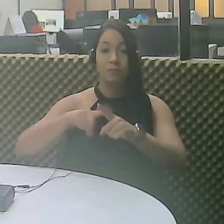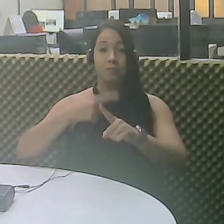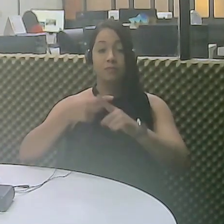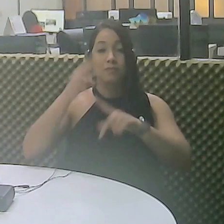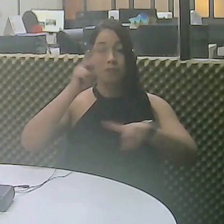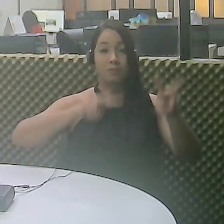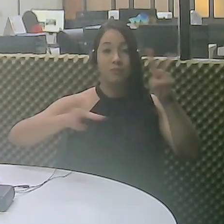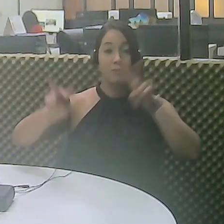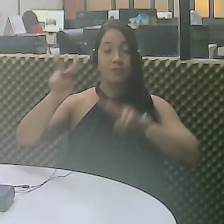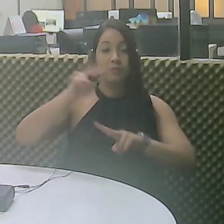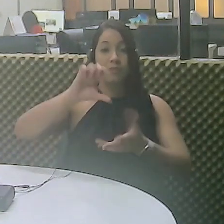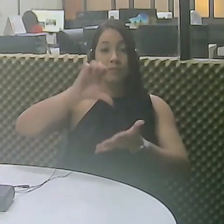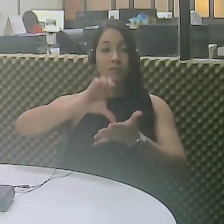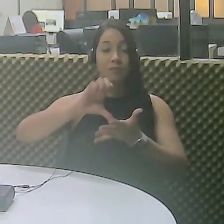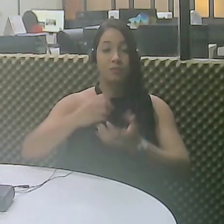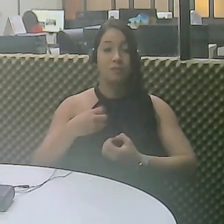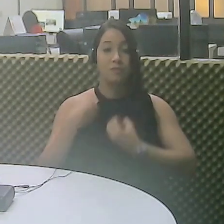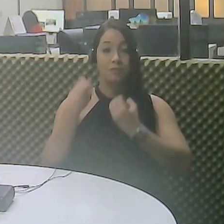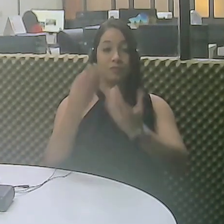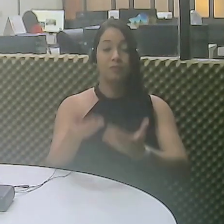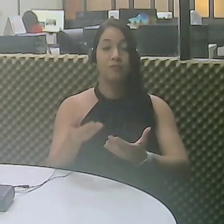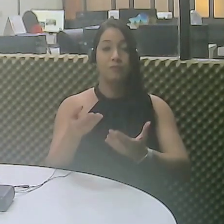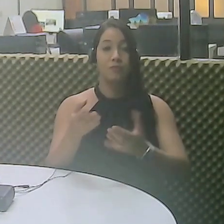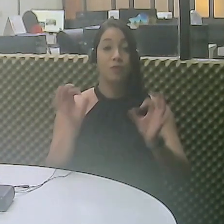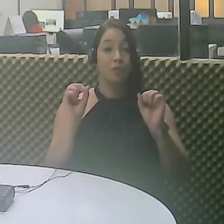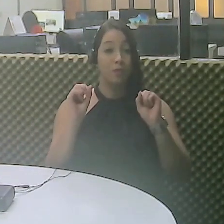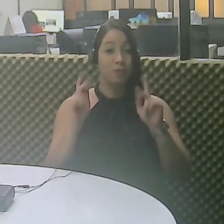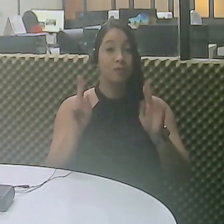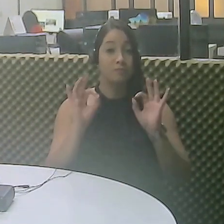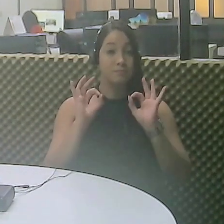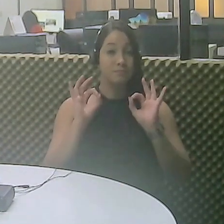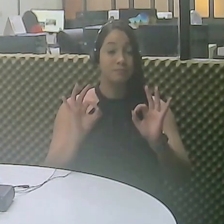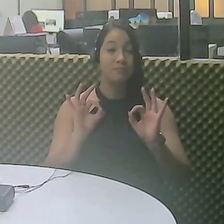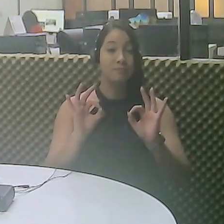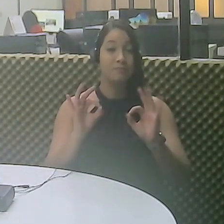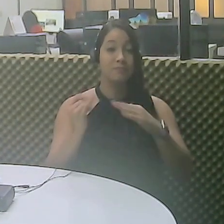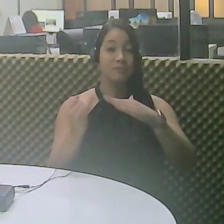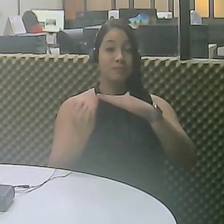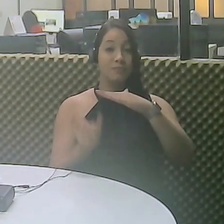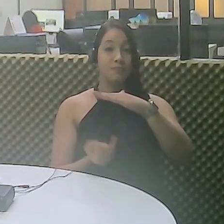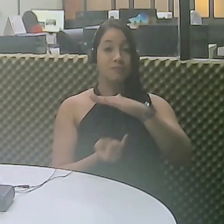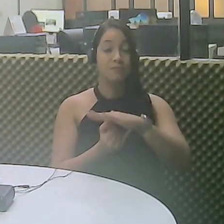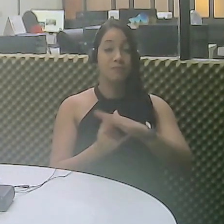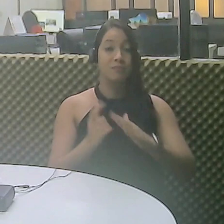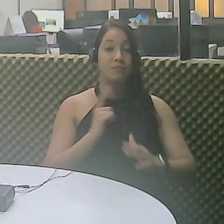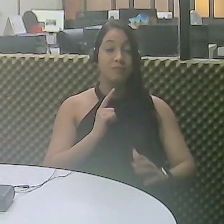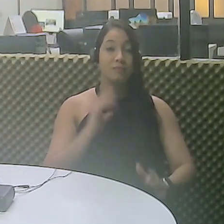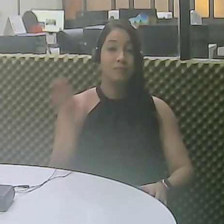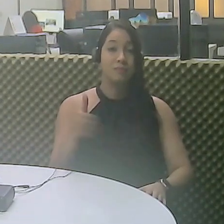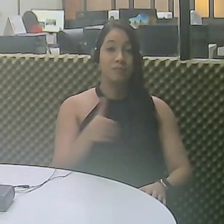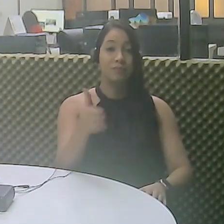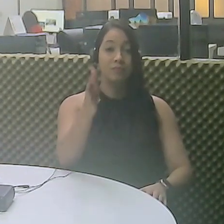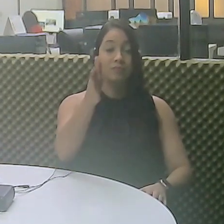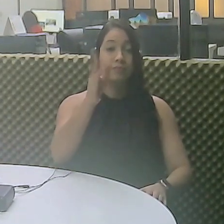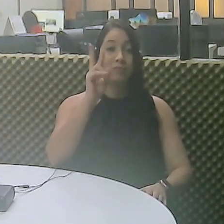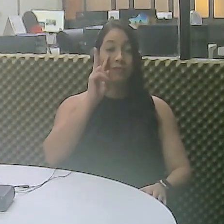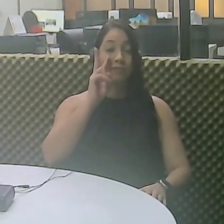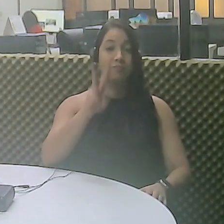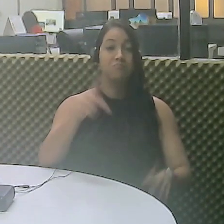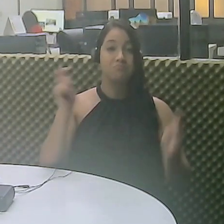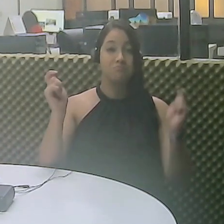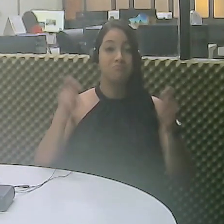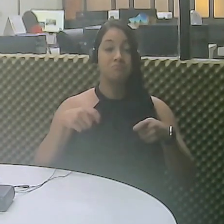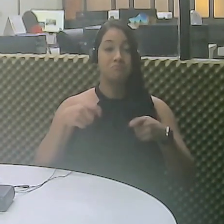da situação do ponto de entrega. Estando tudo ok, a instituição passa a constar no mapa da coleta disponível para visualização